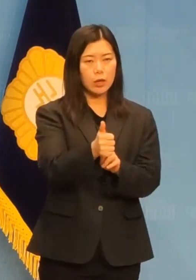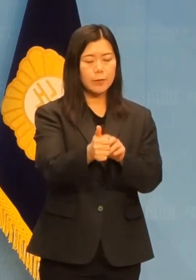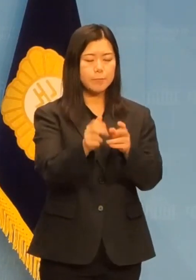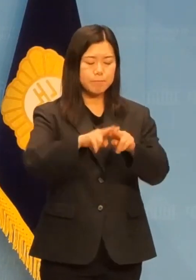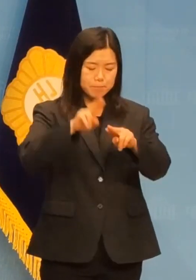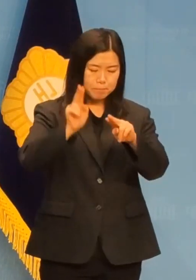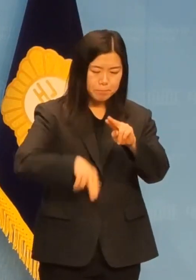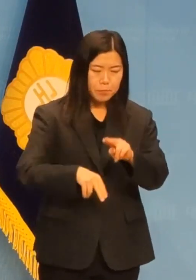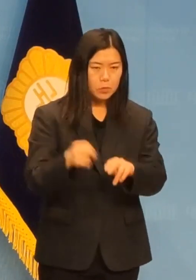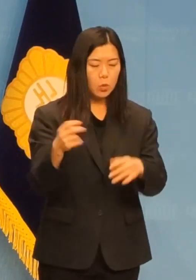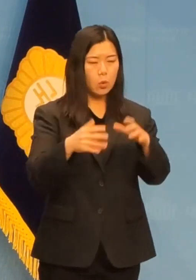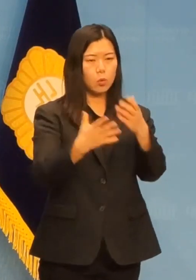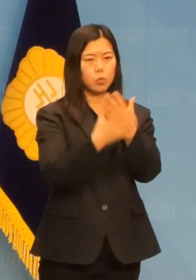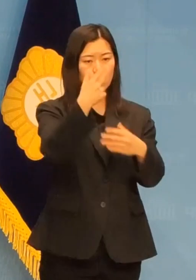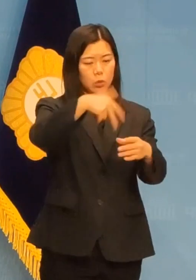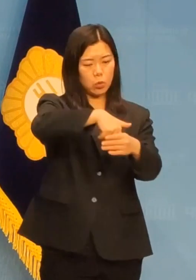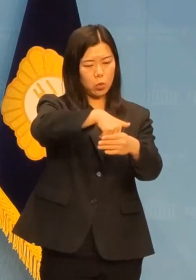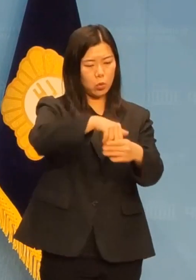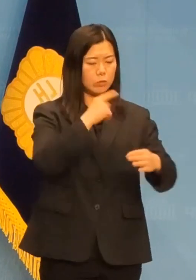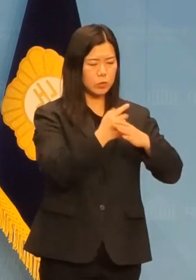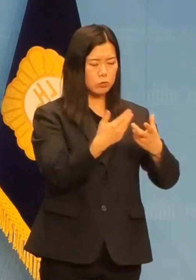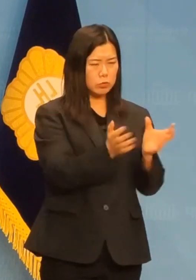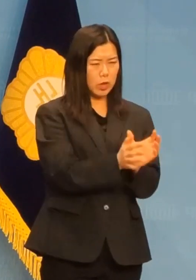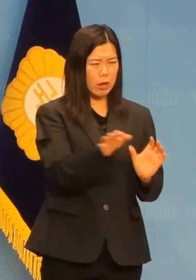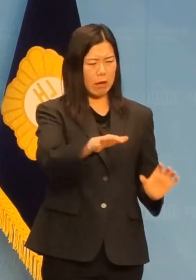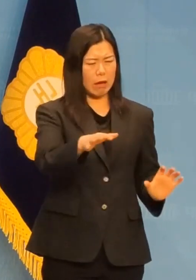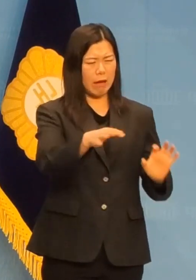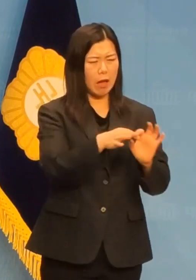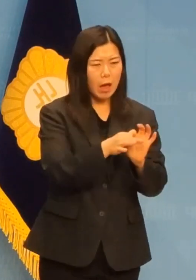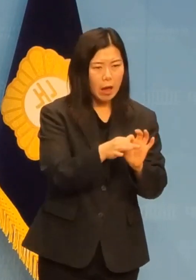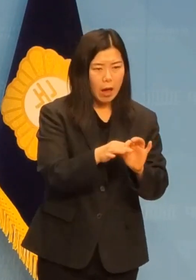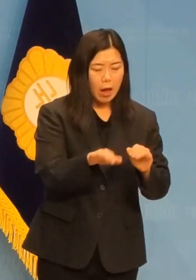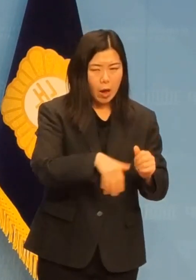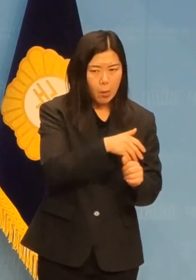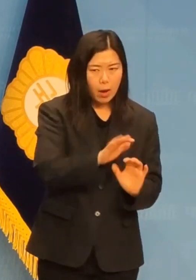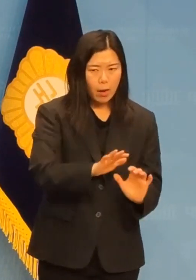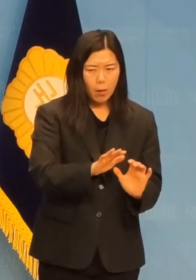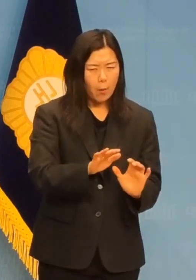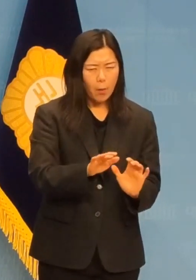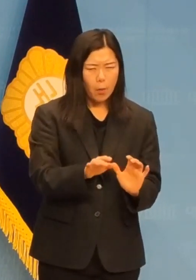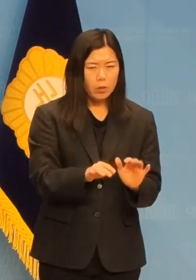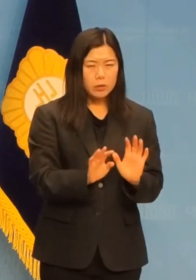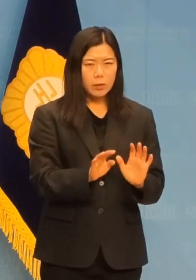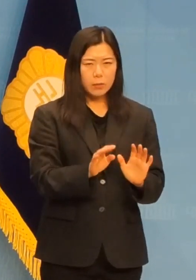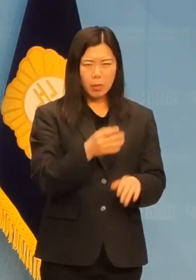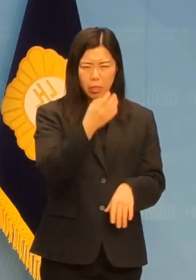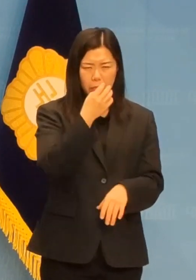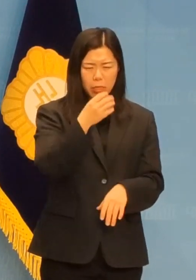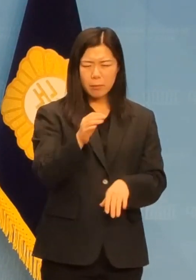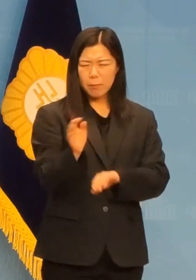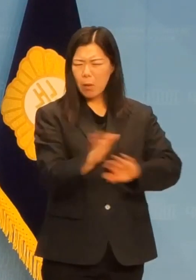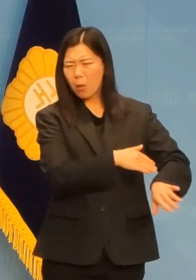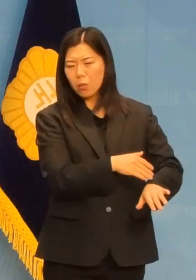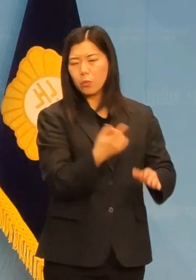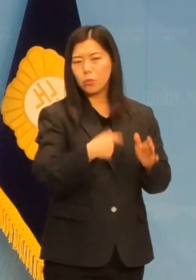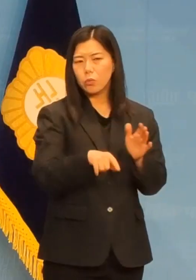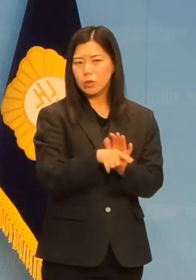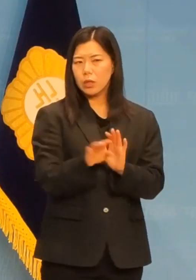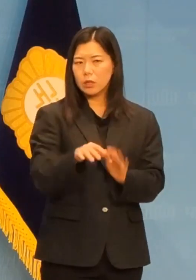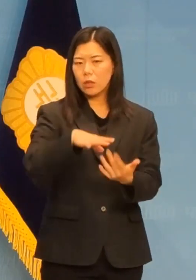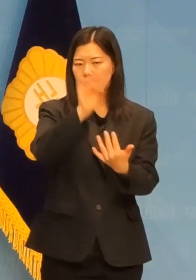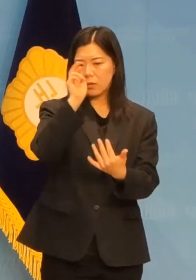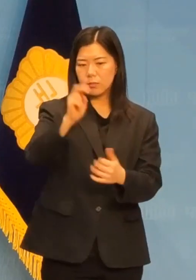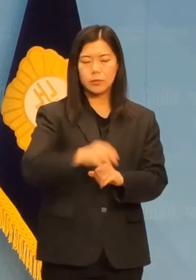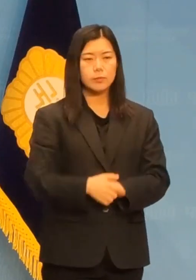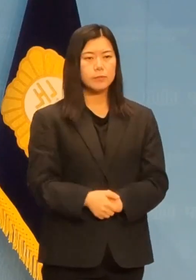등 통일교 민주당 게이트의 국면 전환을 노린 정치적 선택이라는 비판을 피하기